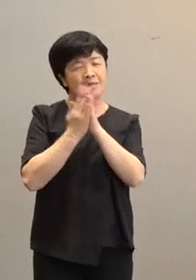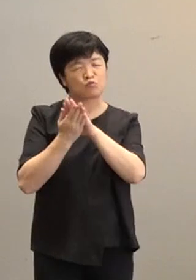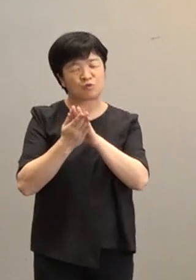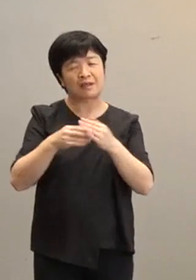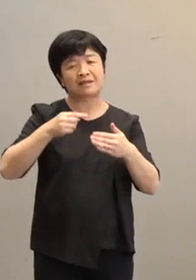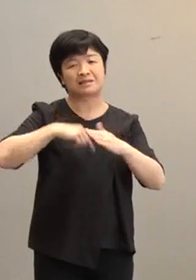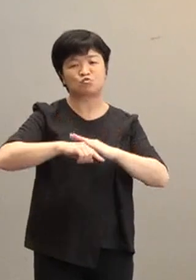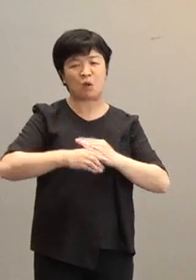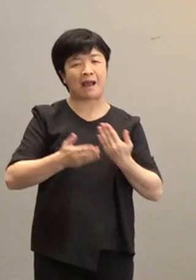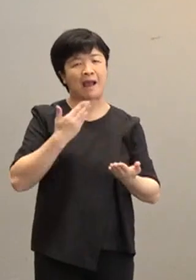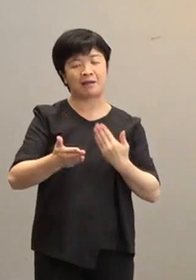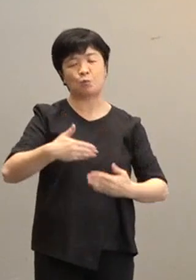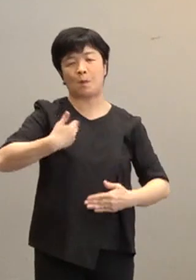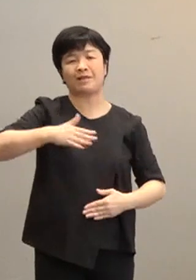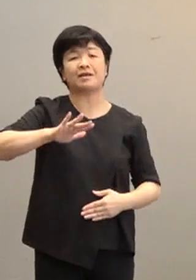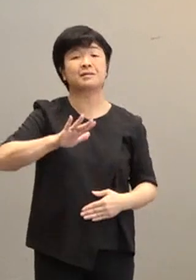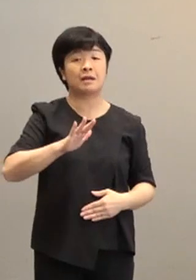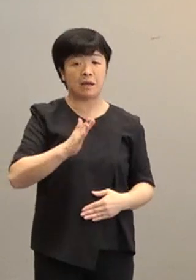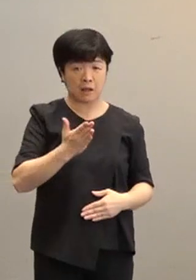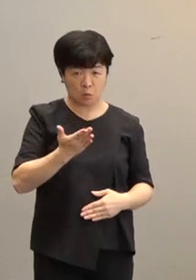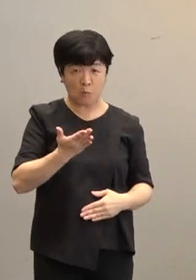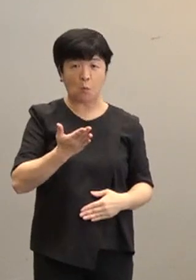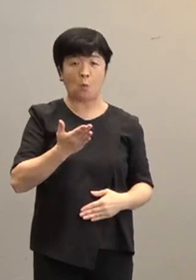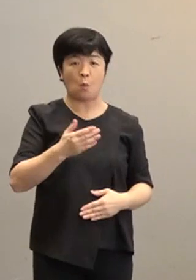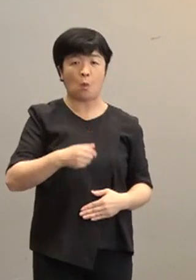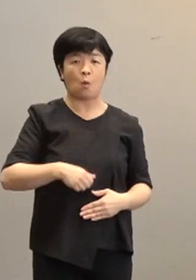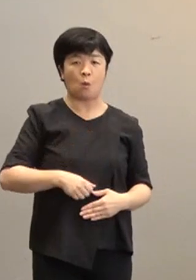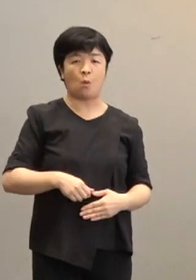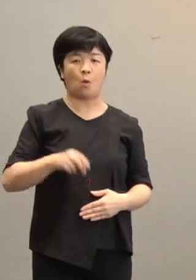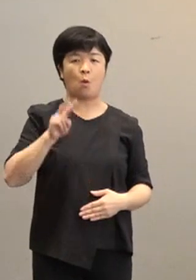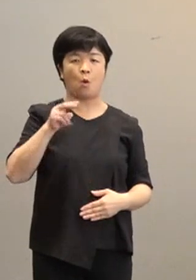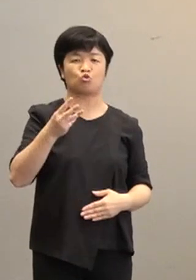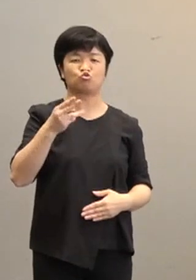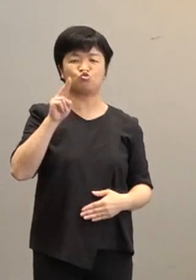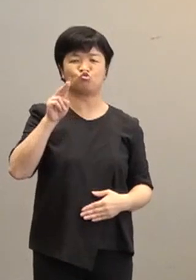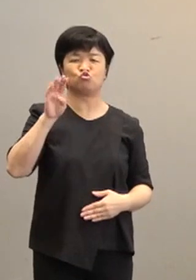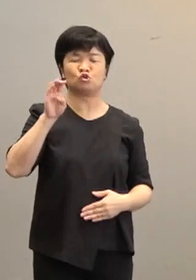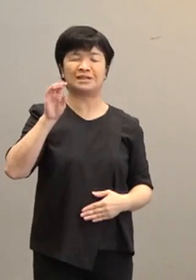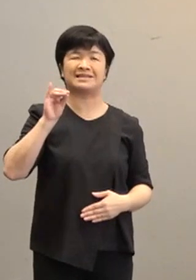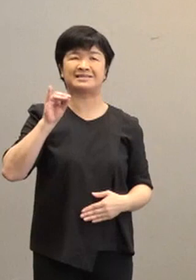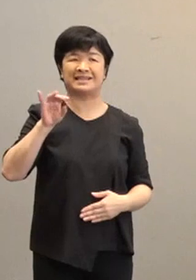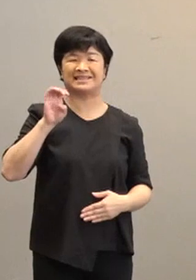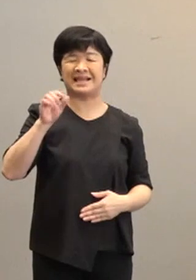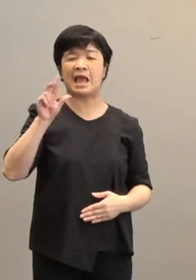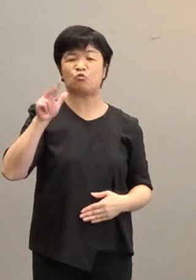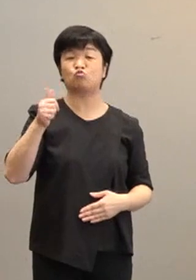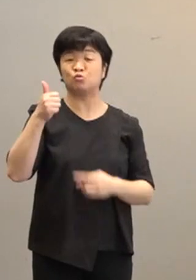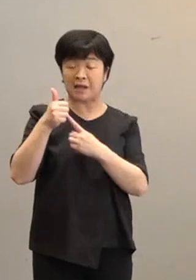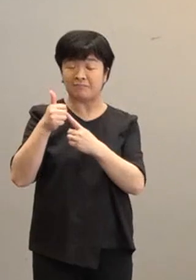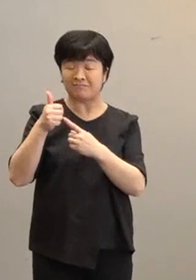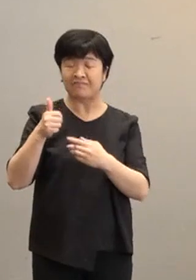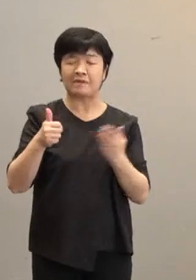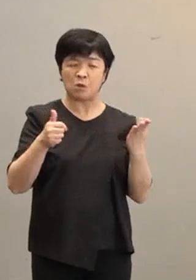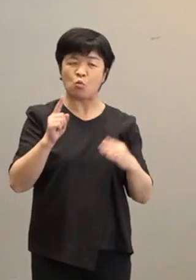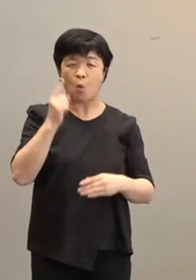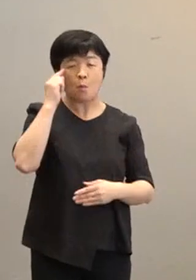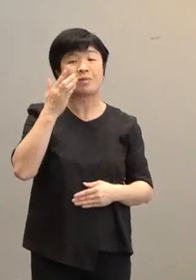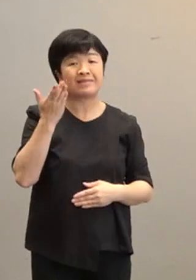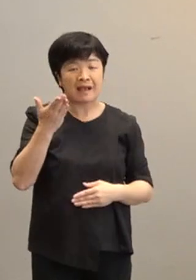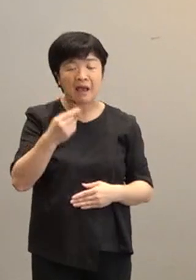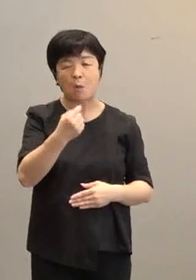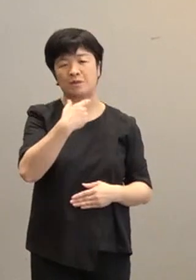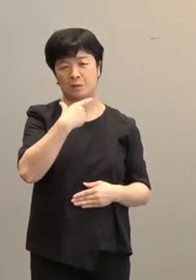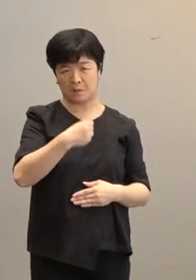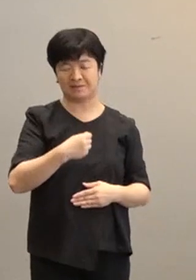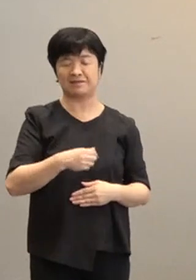ね、まずリューチェルさんについてどのような方というふうに知事ご自身は思ってらしたかというのと、今回残念